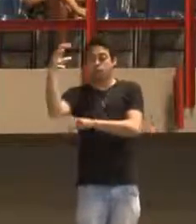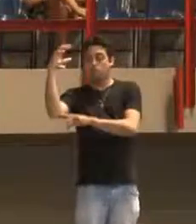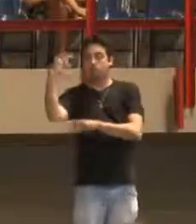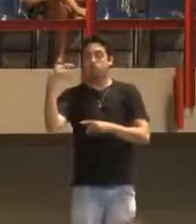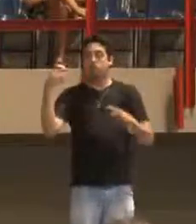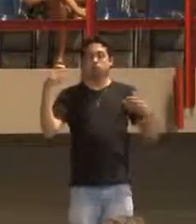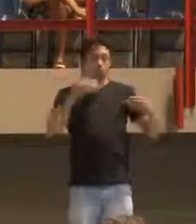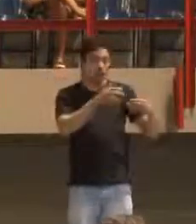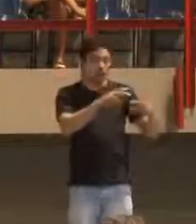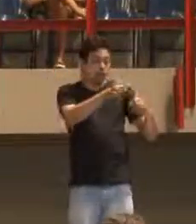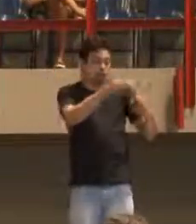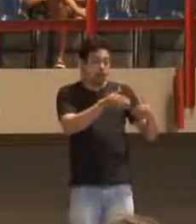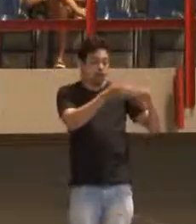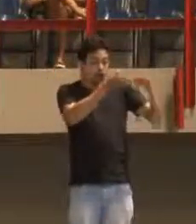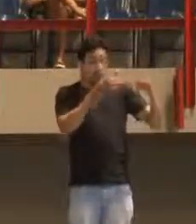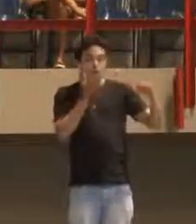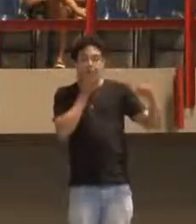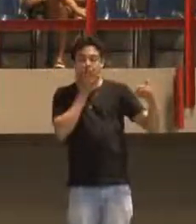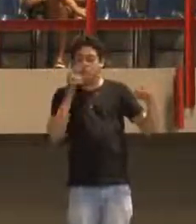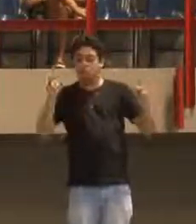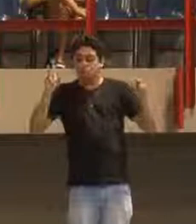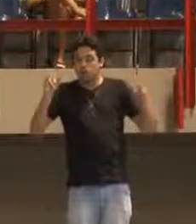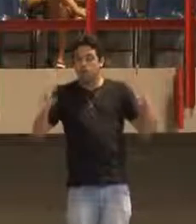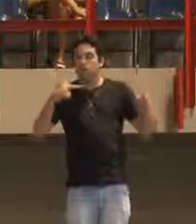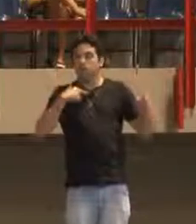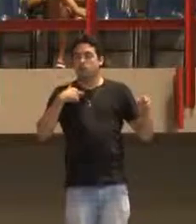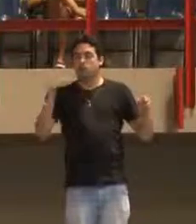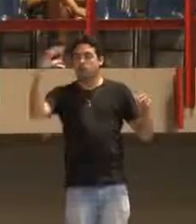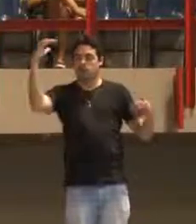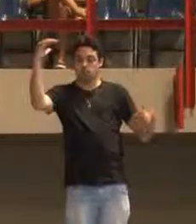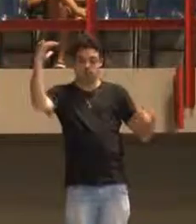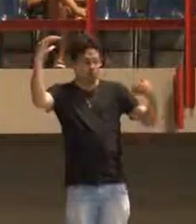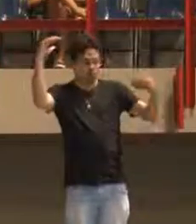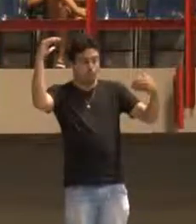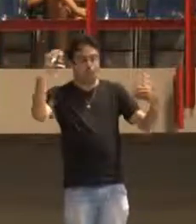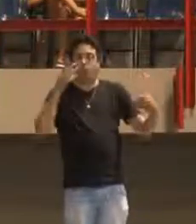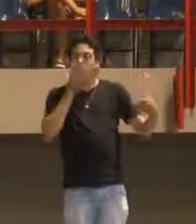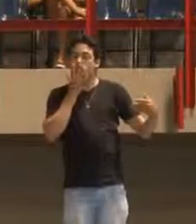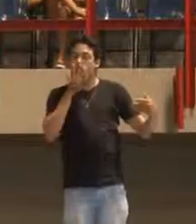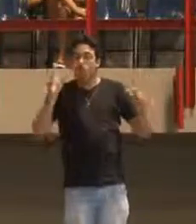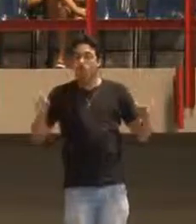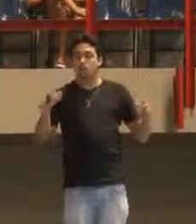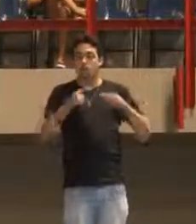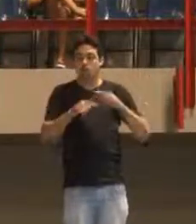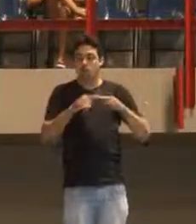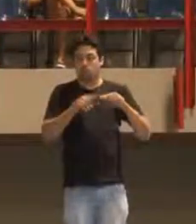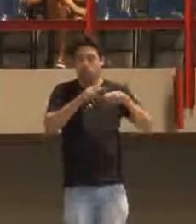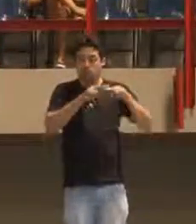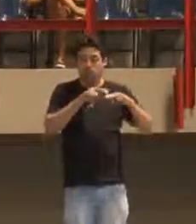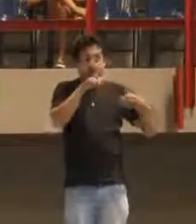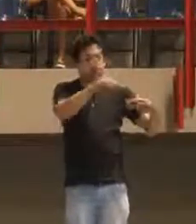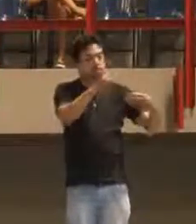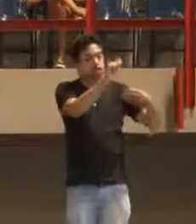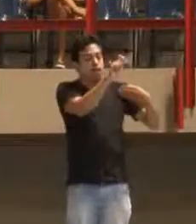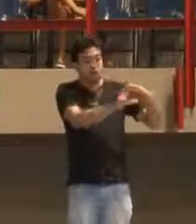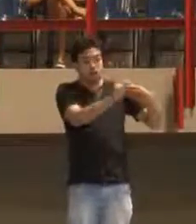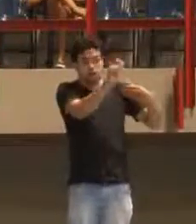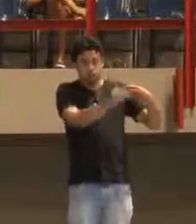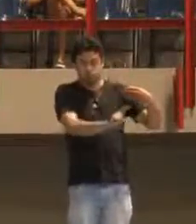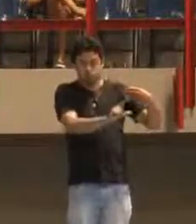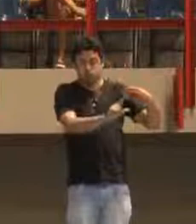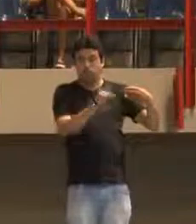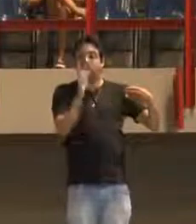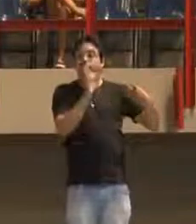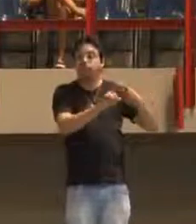de quem? Do fundo da garrafa. Qual é a cor do fundo da garrafa? O fundo da garrafa não é azul?